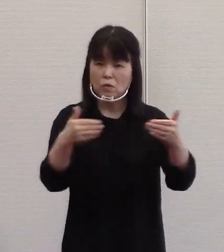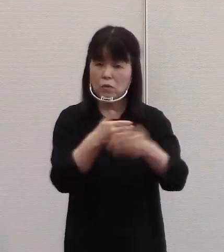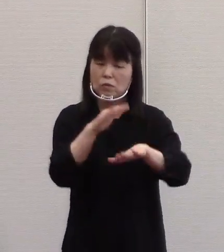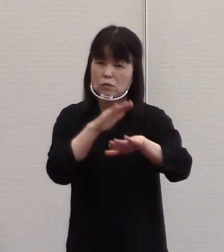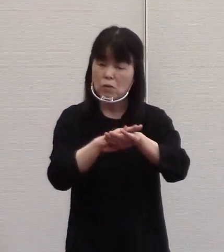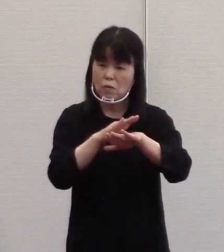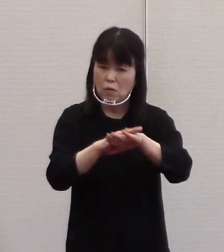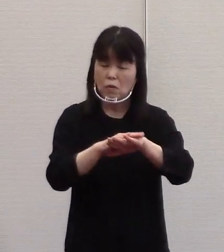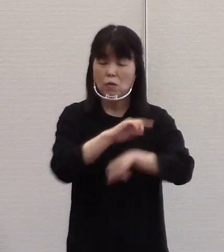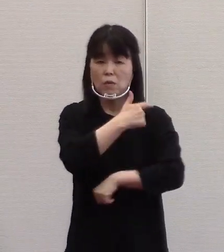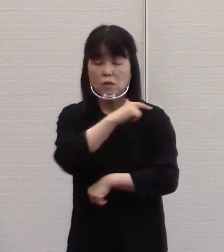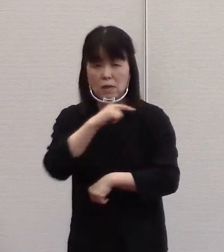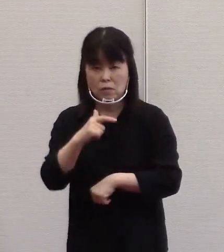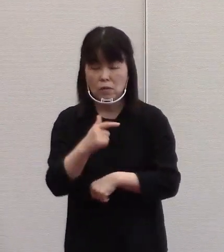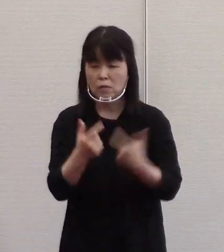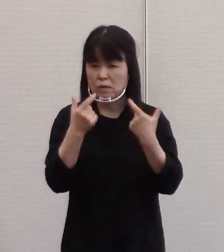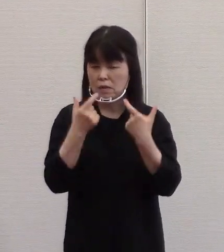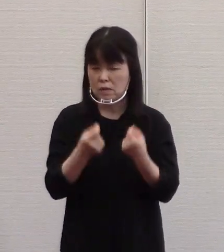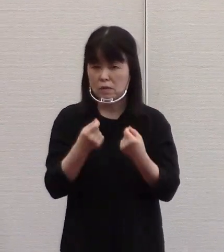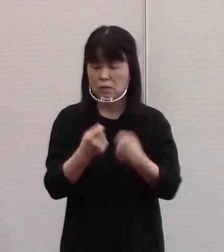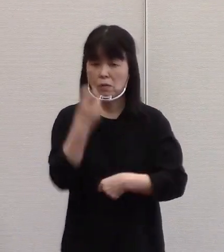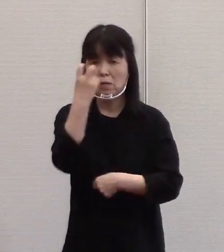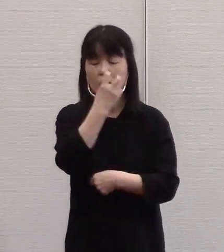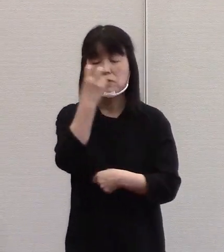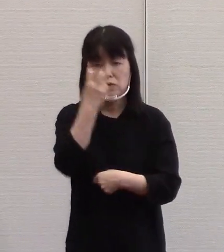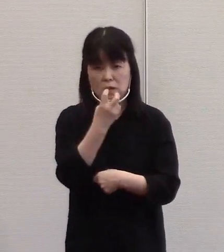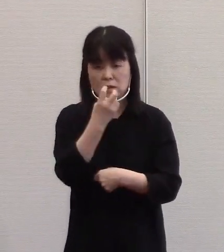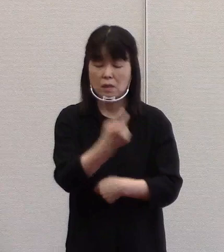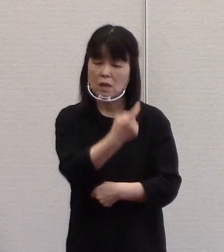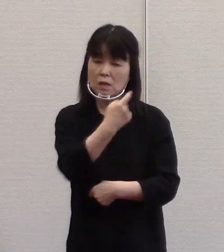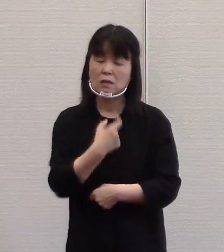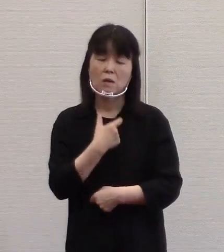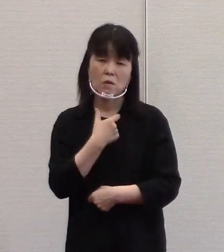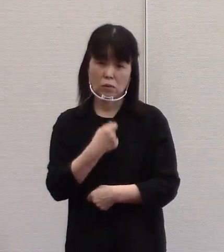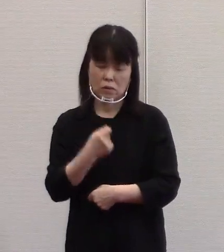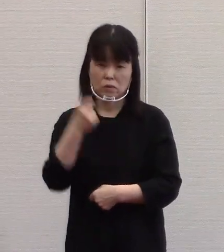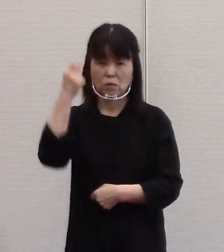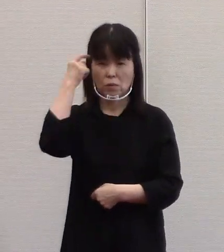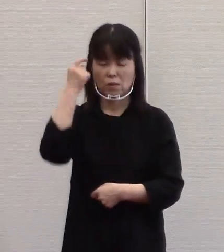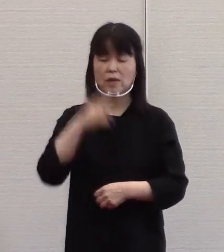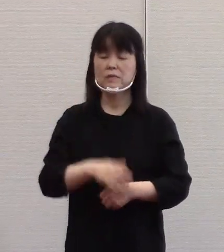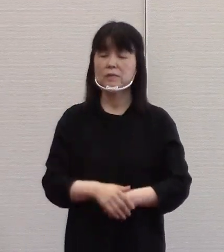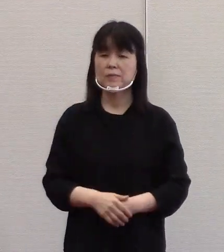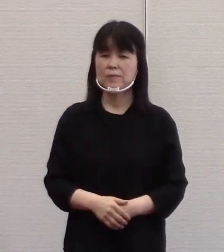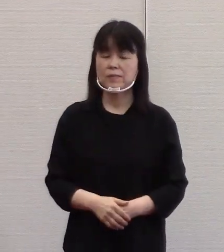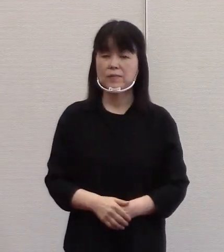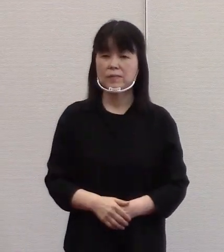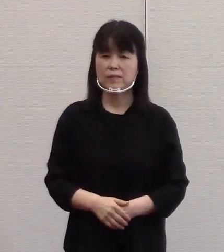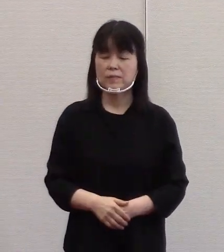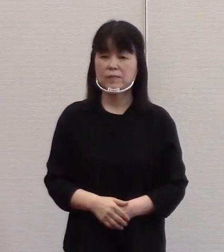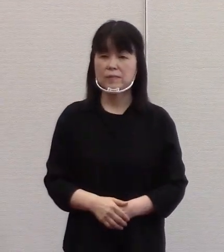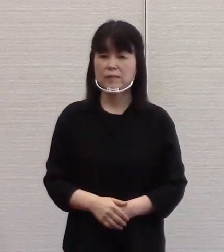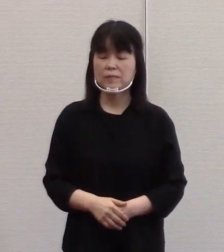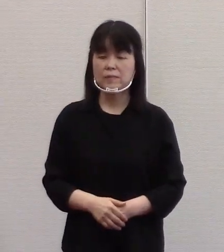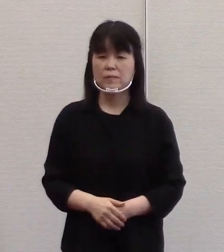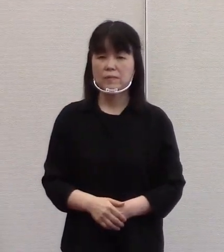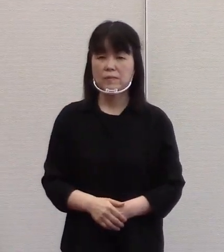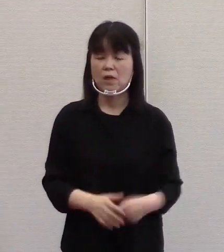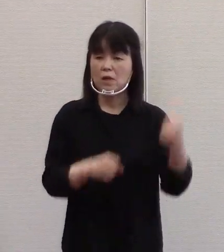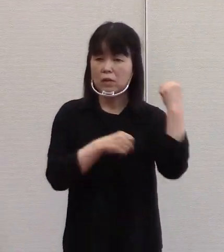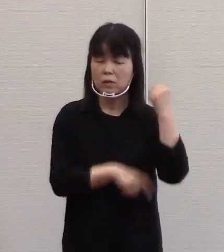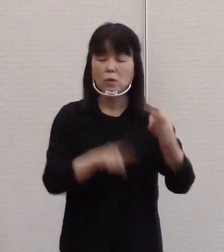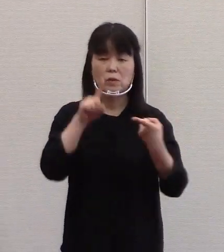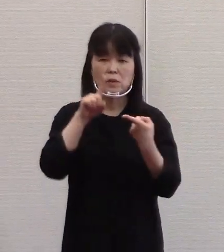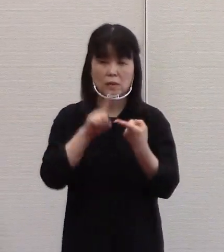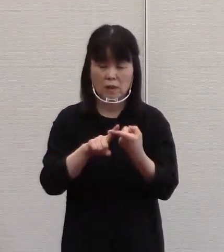性を確認した上でですね、お越しいただきたい。ただまあ基本的にはやはり県内